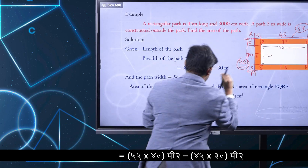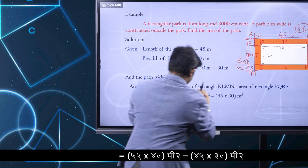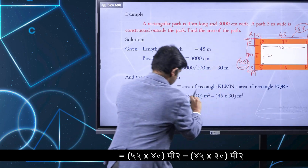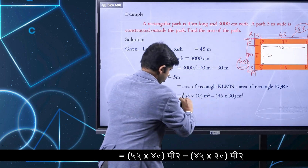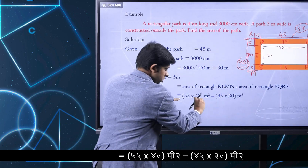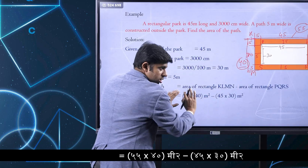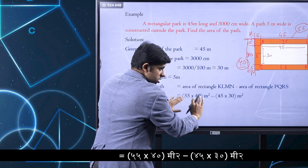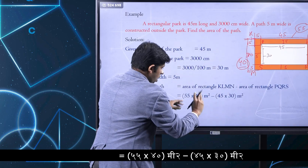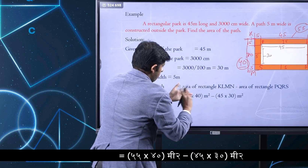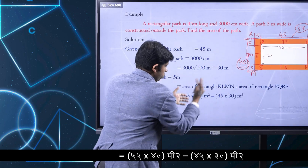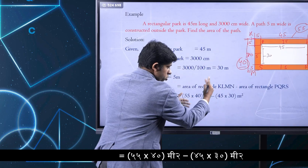मीटर